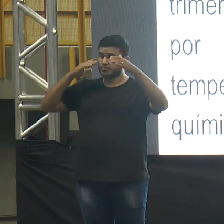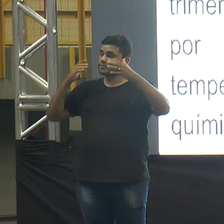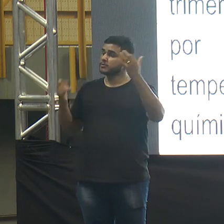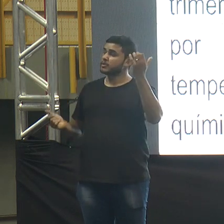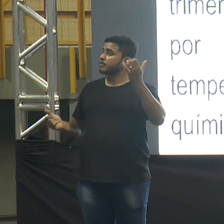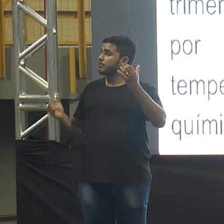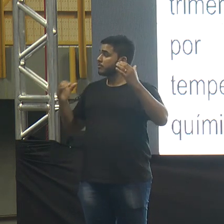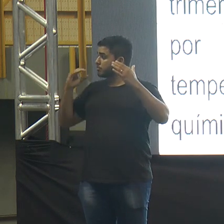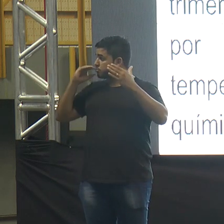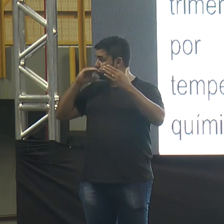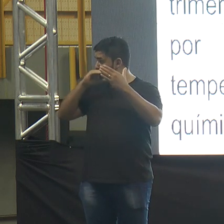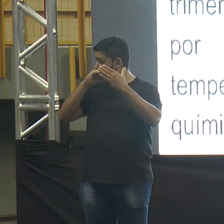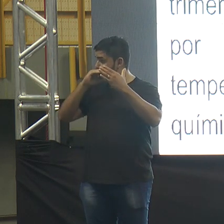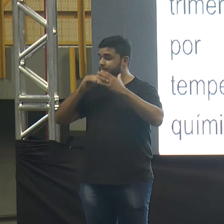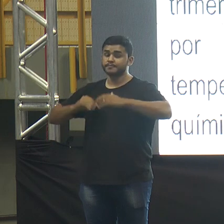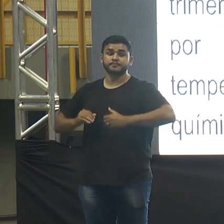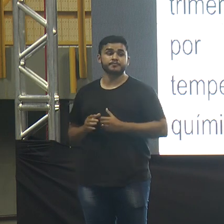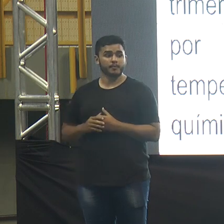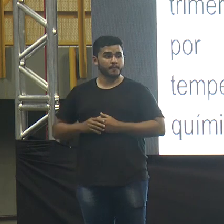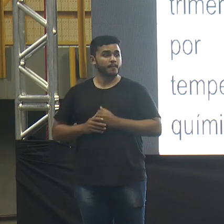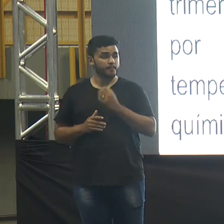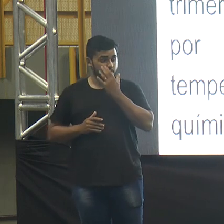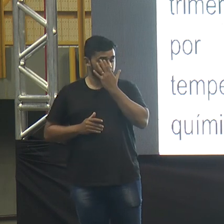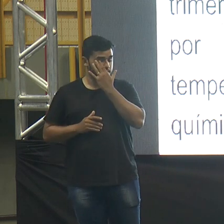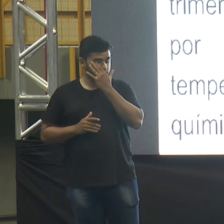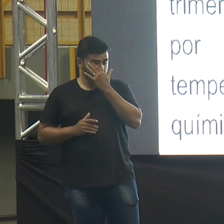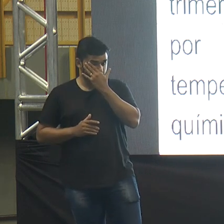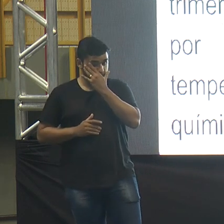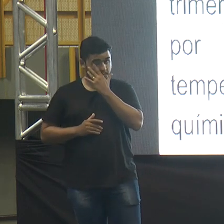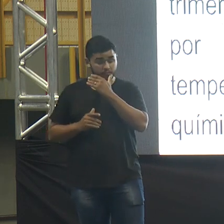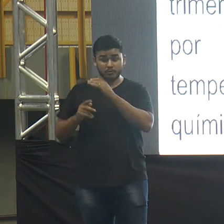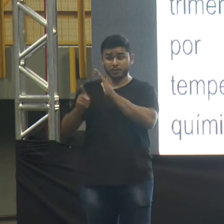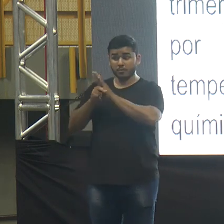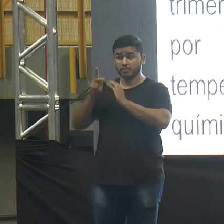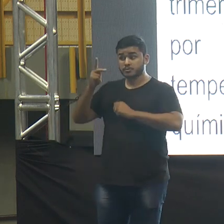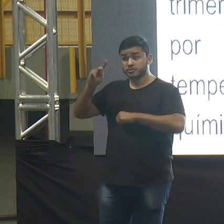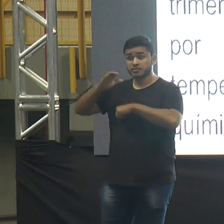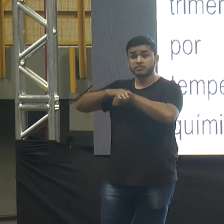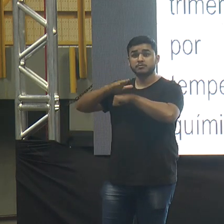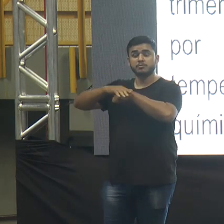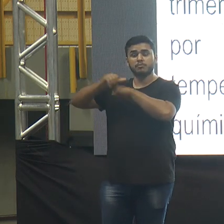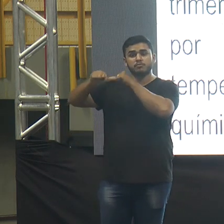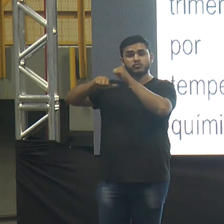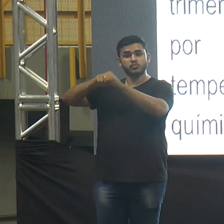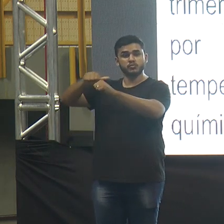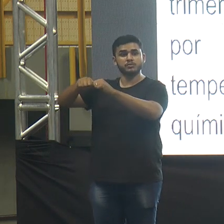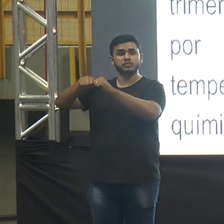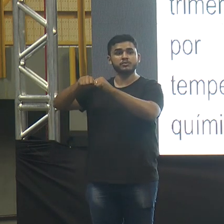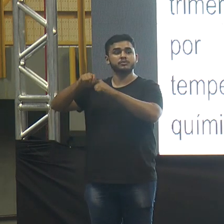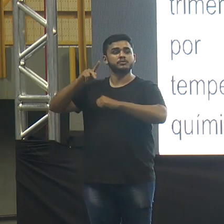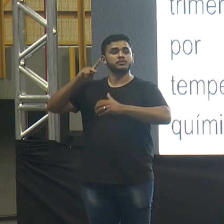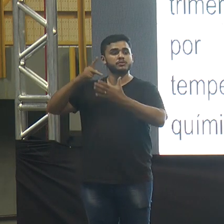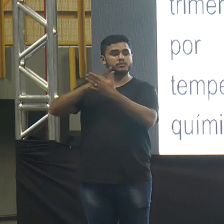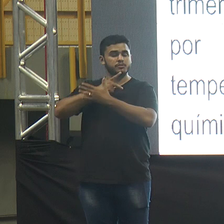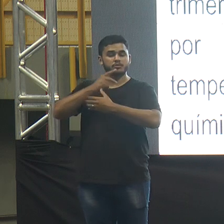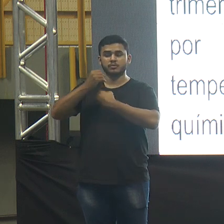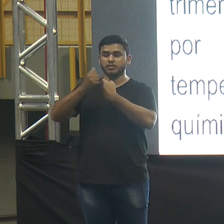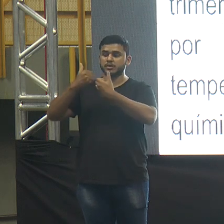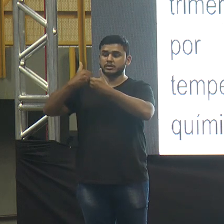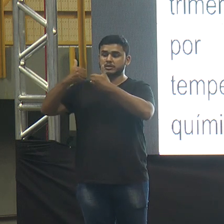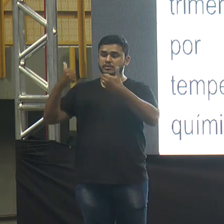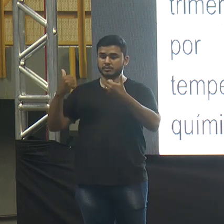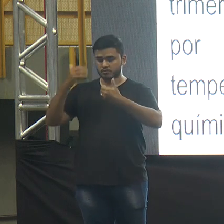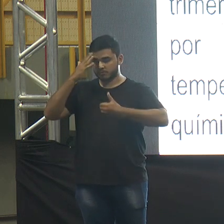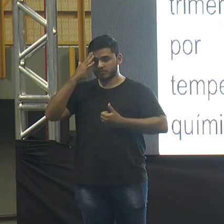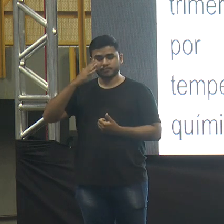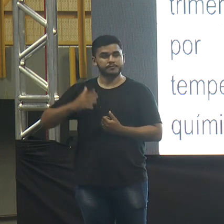aquece. Por causa dos diferentes pontos de ebulição, tu vai separar todos os compostos que formam o petróleo. Primeiro,